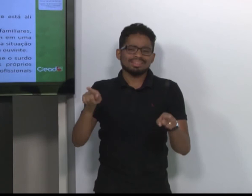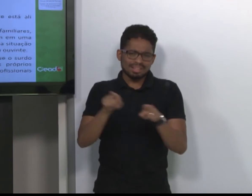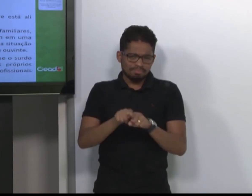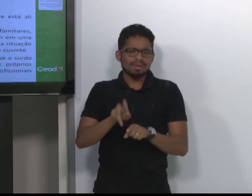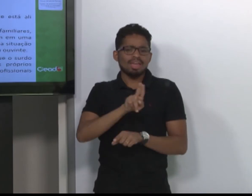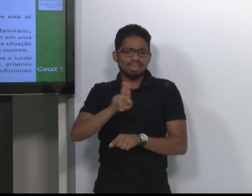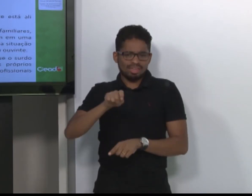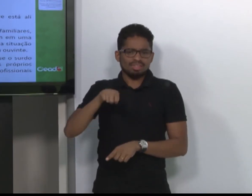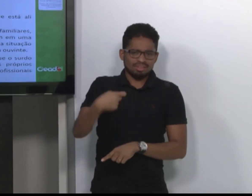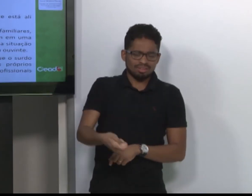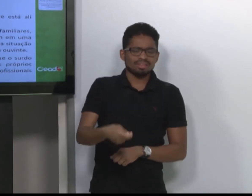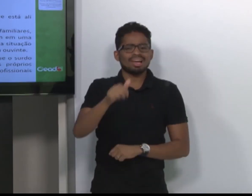que auxilia,